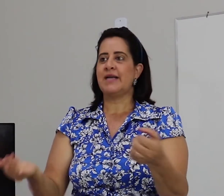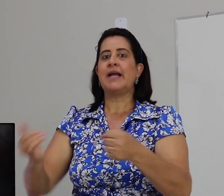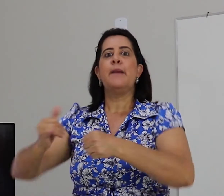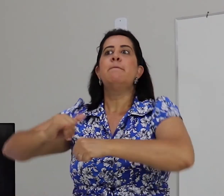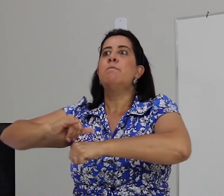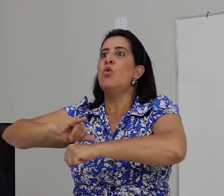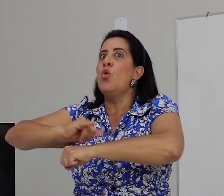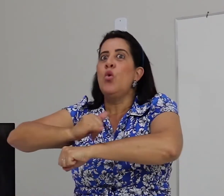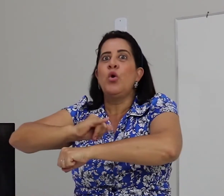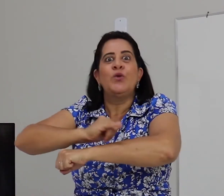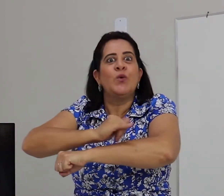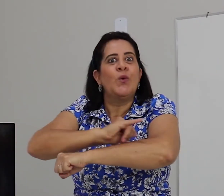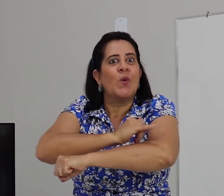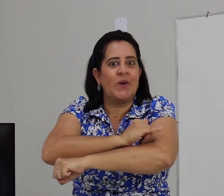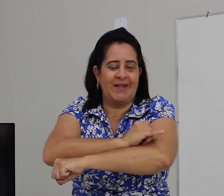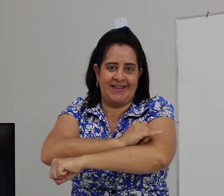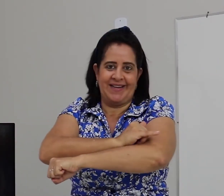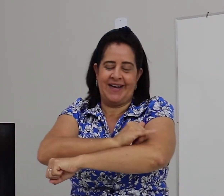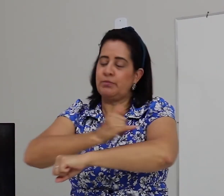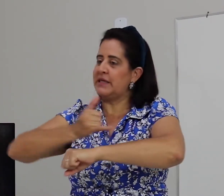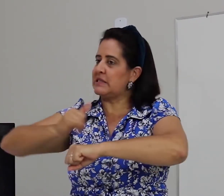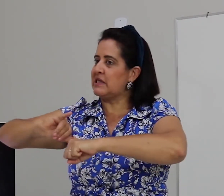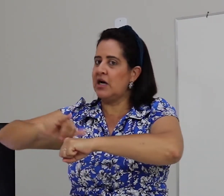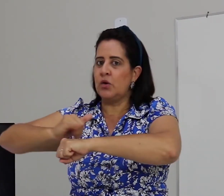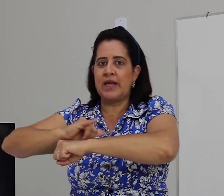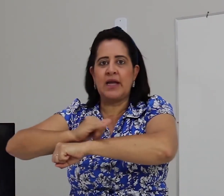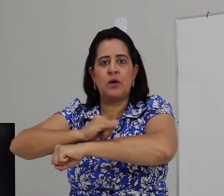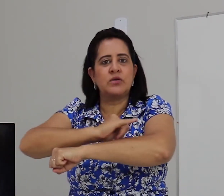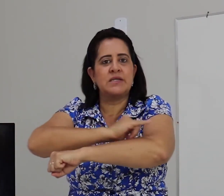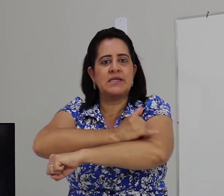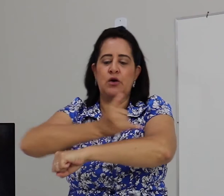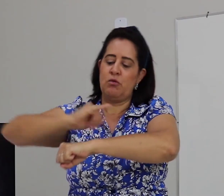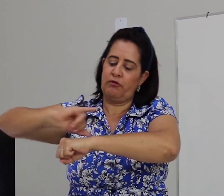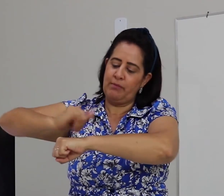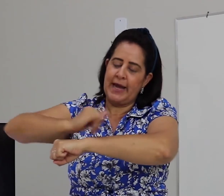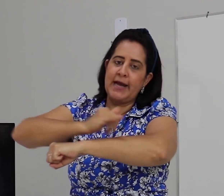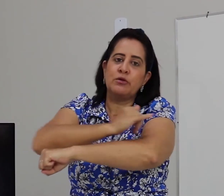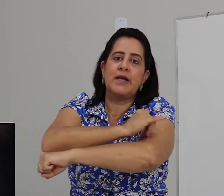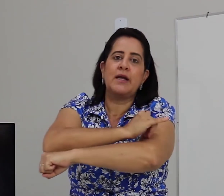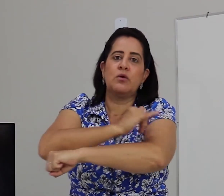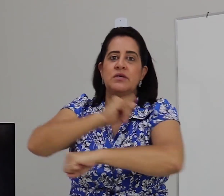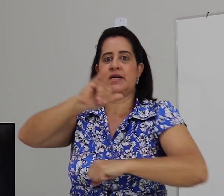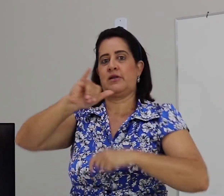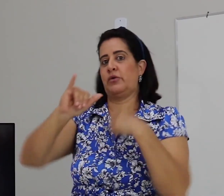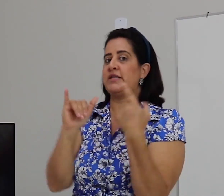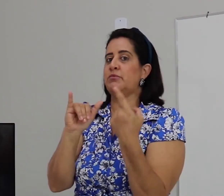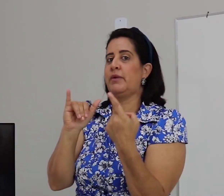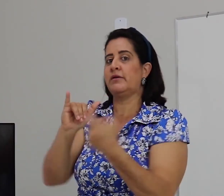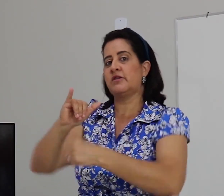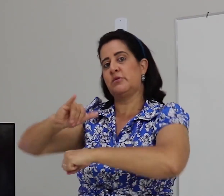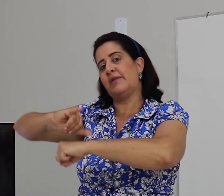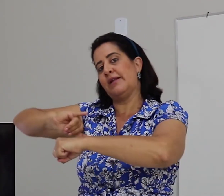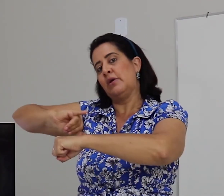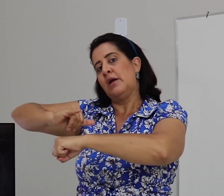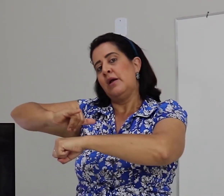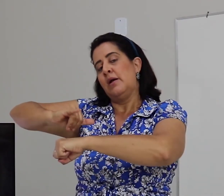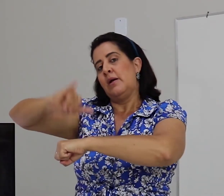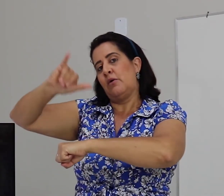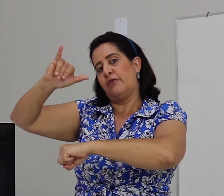que ela é muito gorda. A expressão tem que condizer, o movimento tem que condizer. Então nesse momento nós estamos vendo